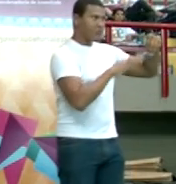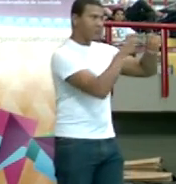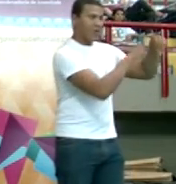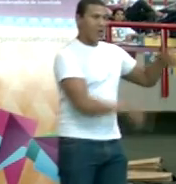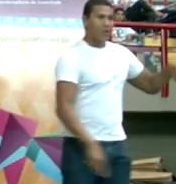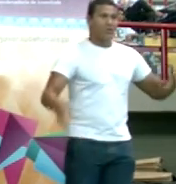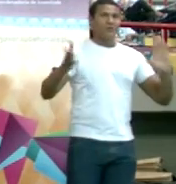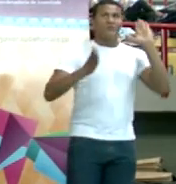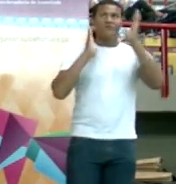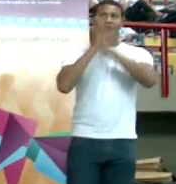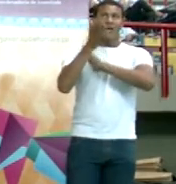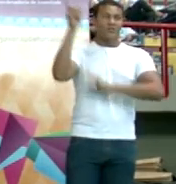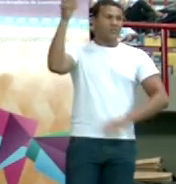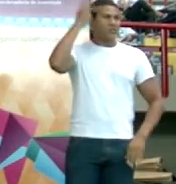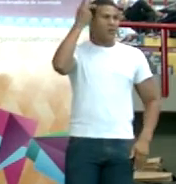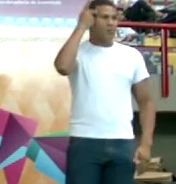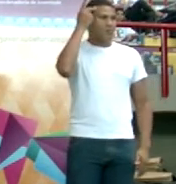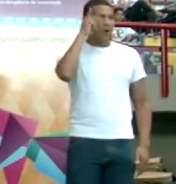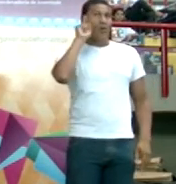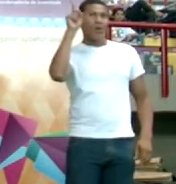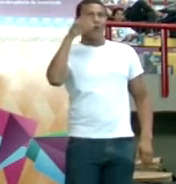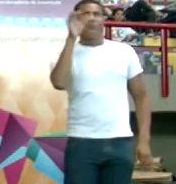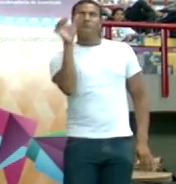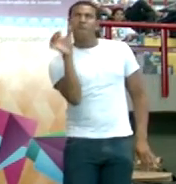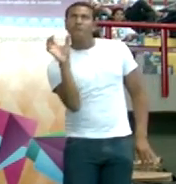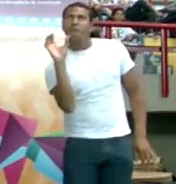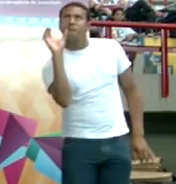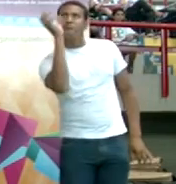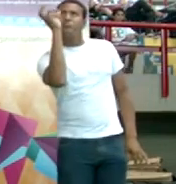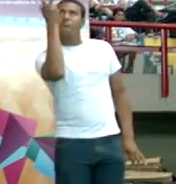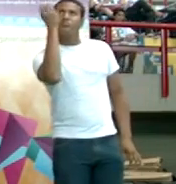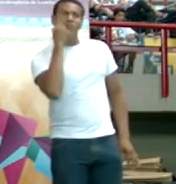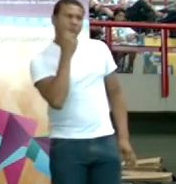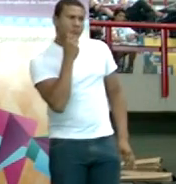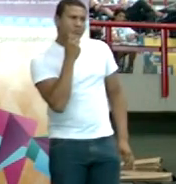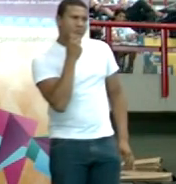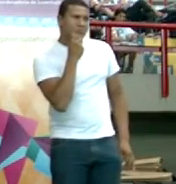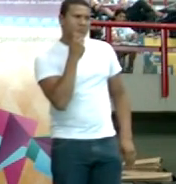Liguei lá em São Paulo. 100 e? A lâmpada queima.